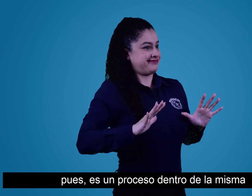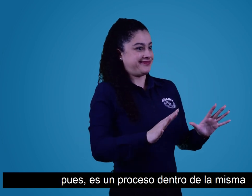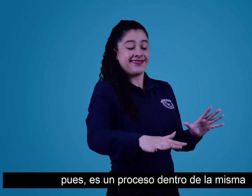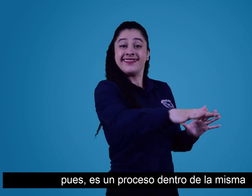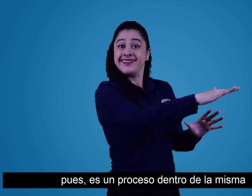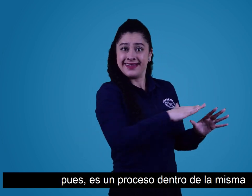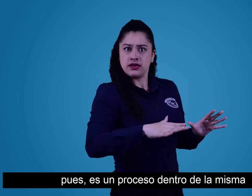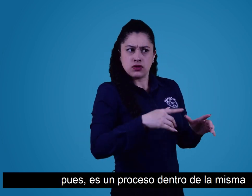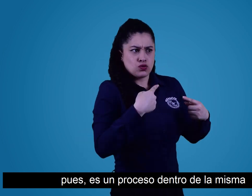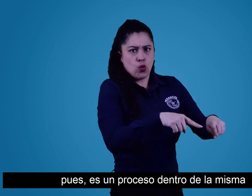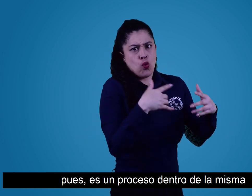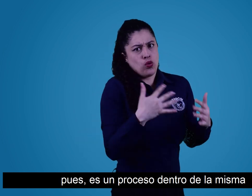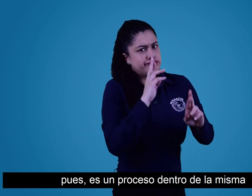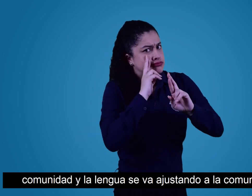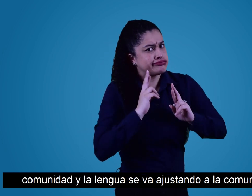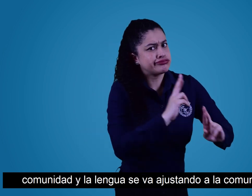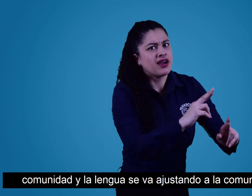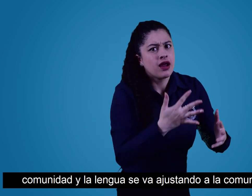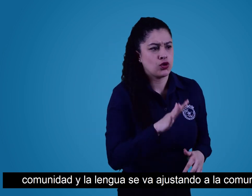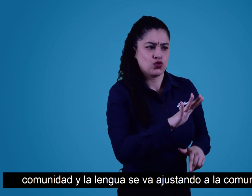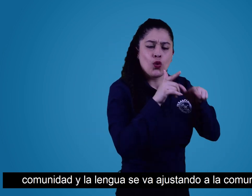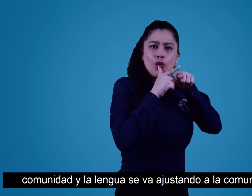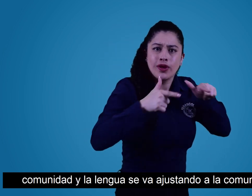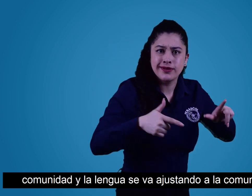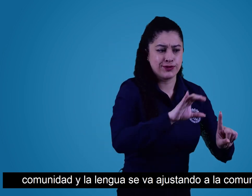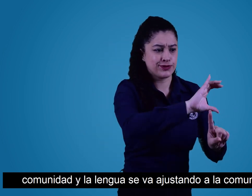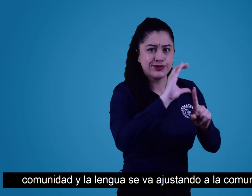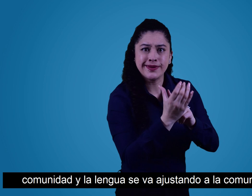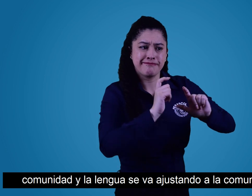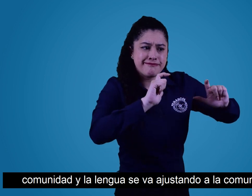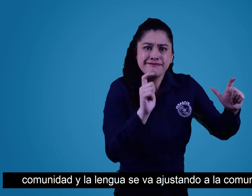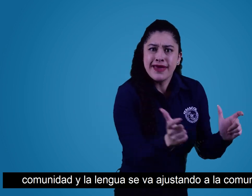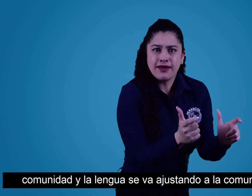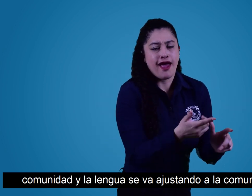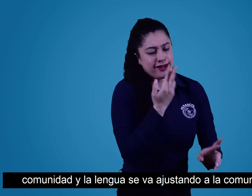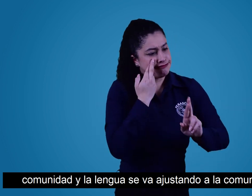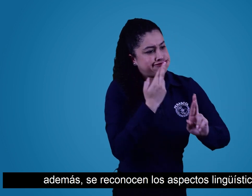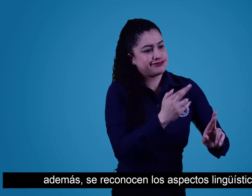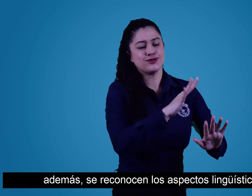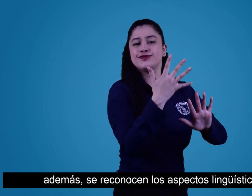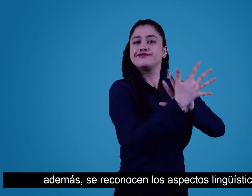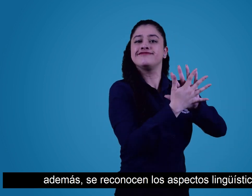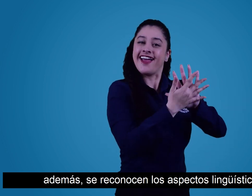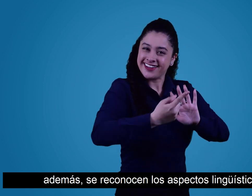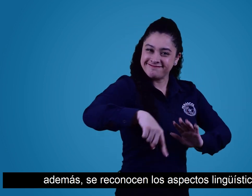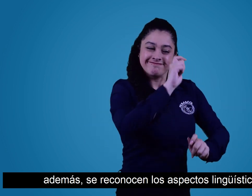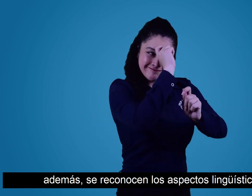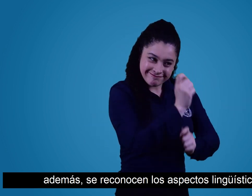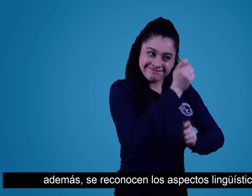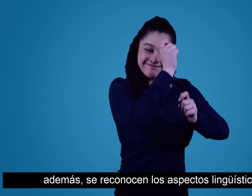pues es un proceso dentro de la misma comunidad y la lengua se va ajustando a la comunicación. Además, se reconocen los